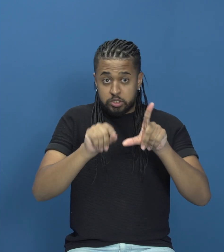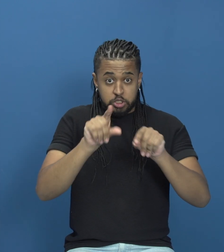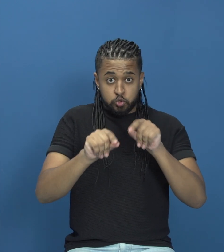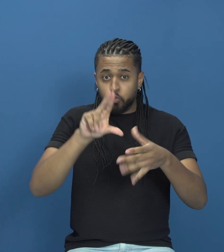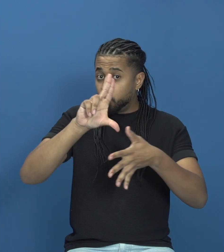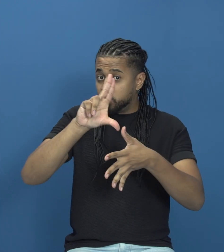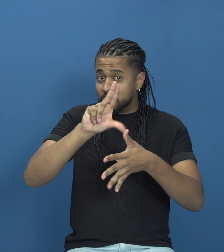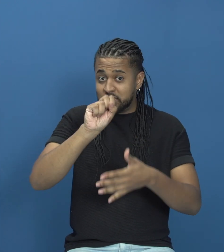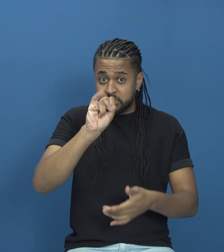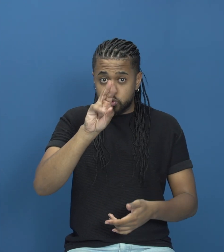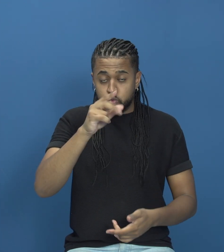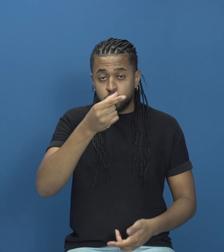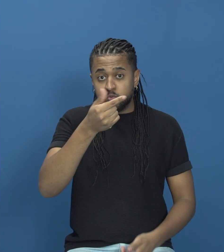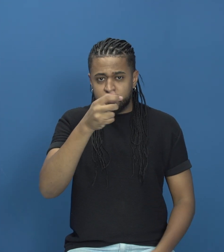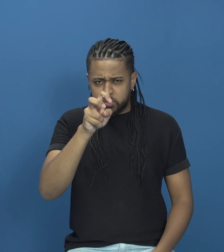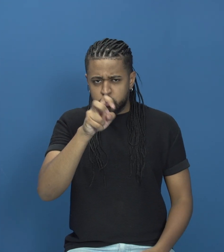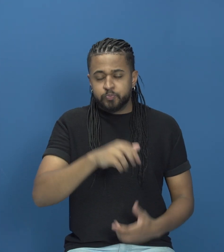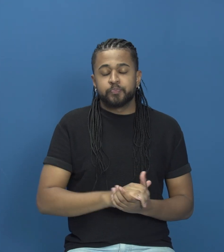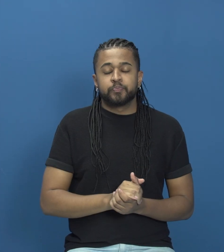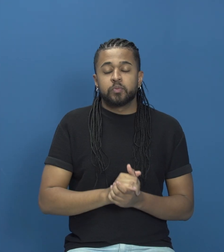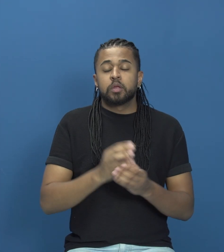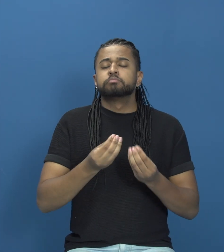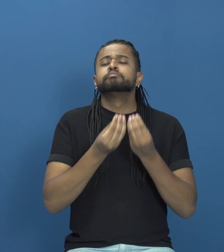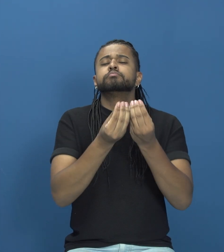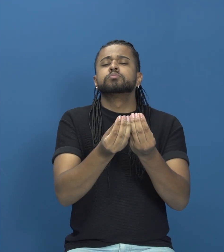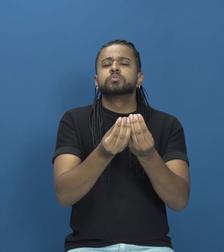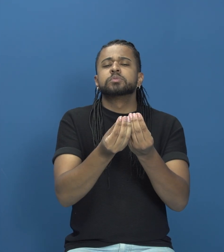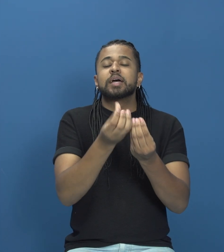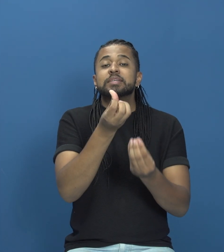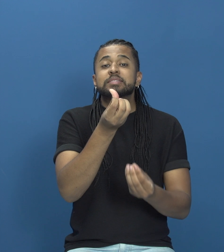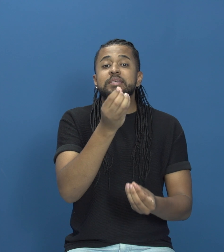seletivo UNILA SISU 2025, são ofertadas